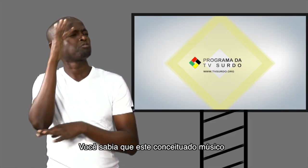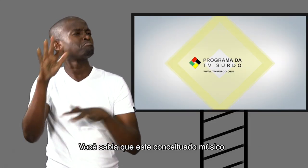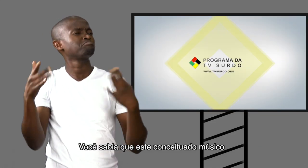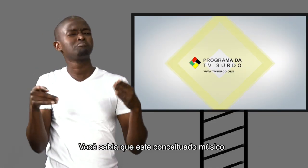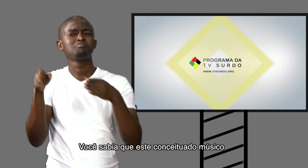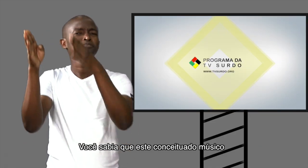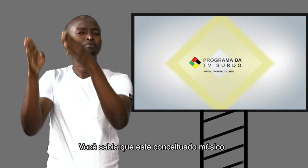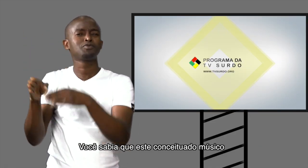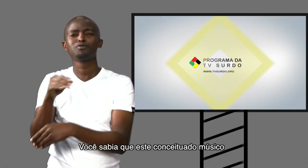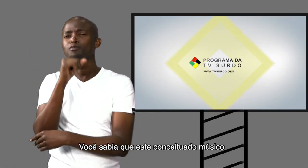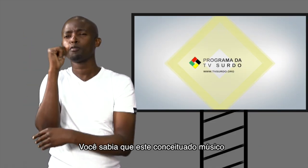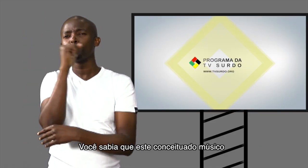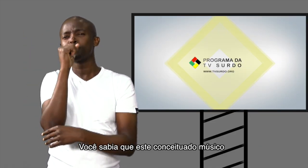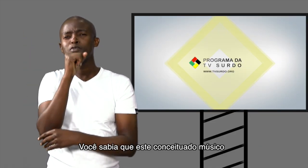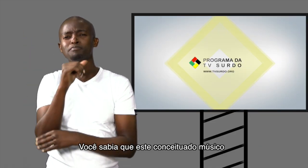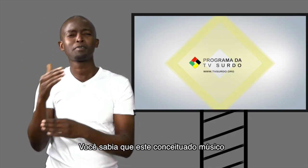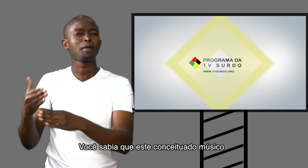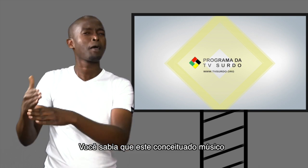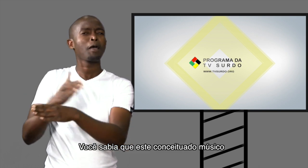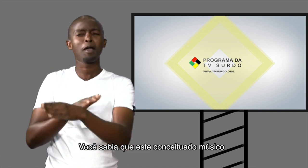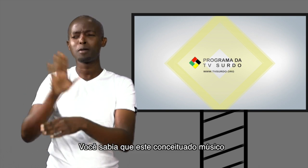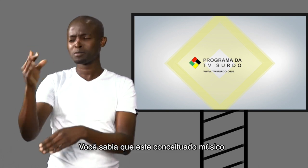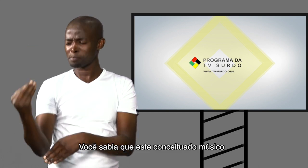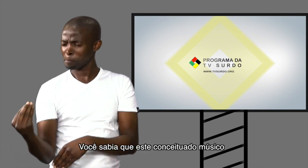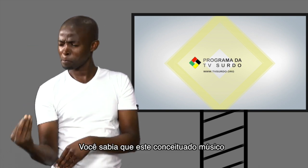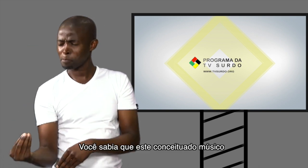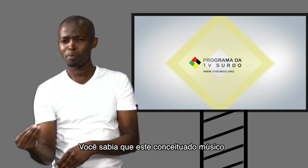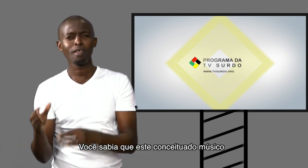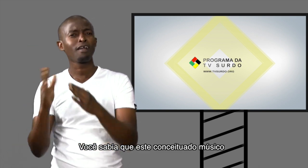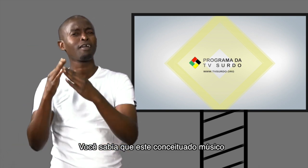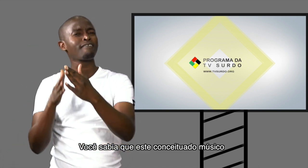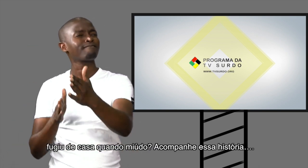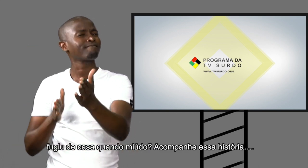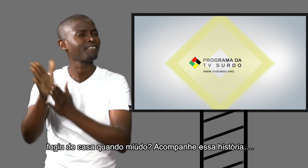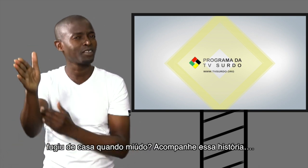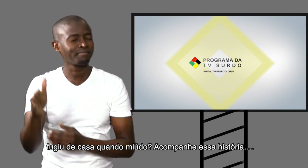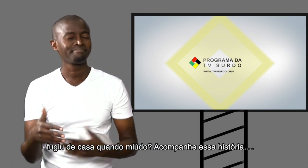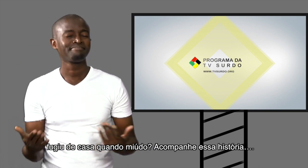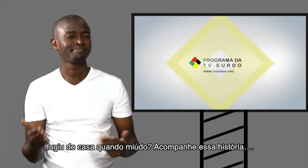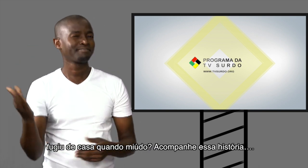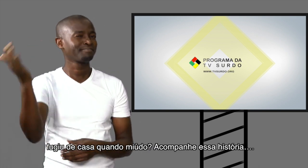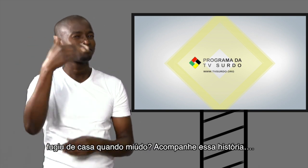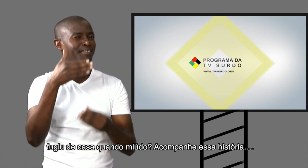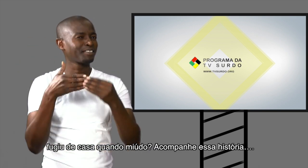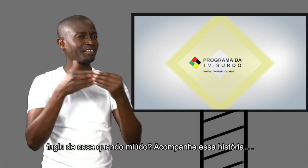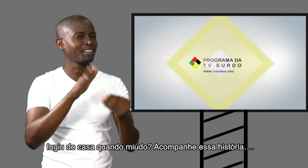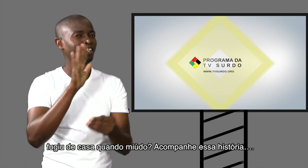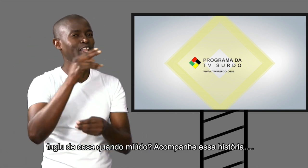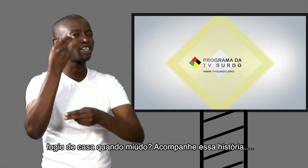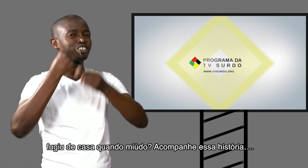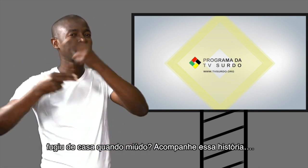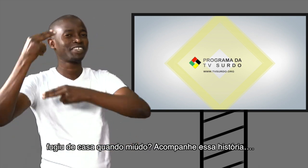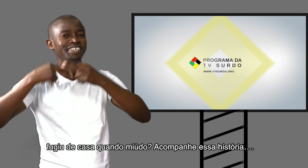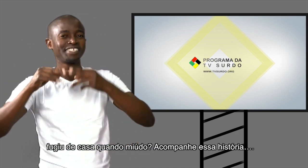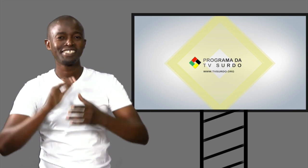Você sabia que este conceituado músico fugiu de casa quando miúdo? Acompanhe esta história.